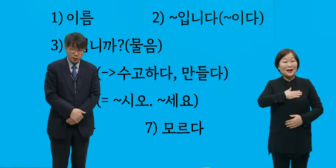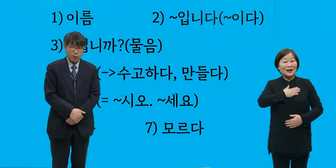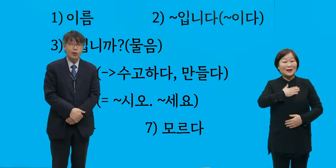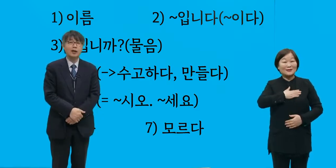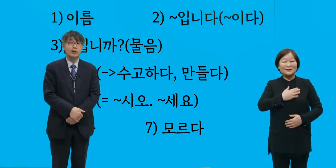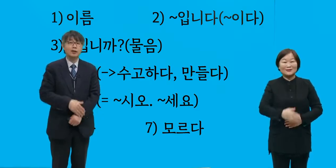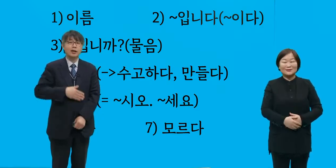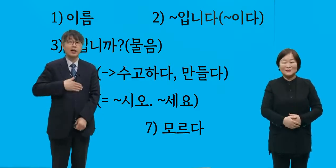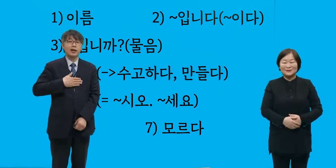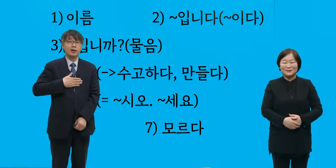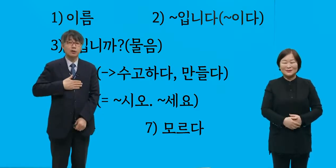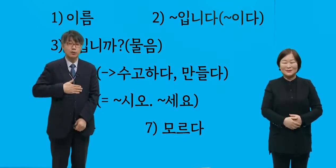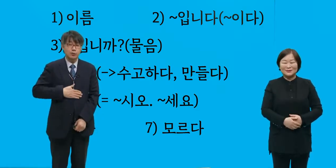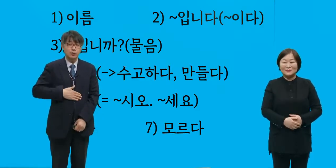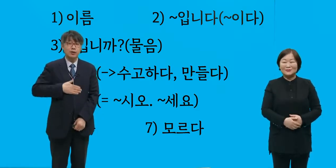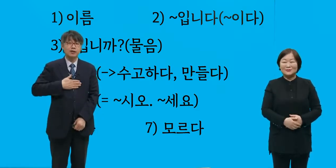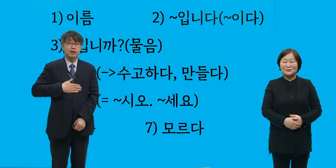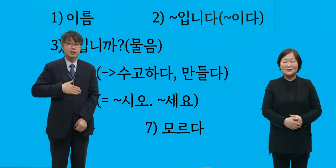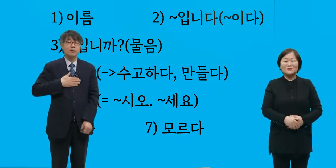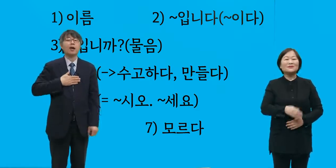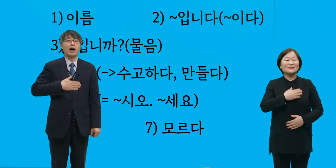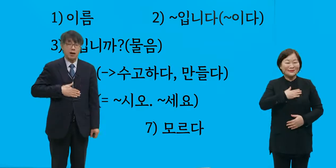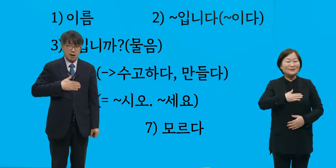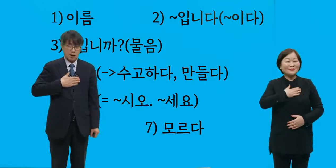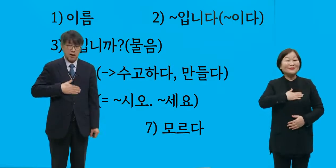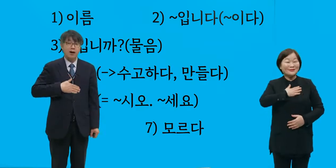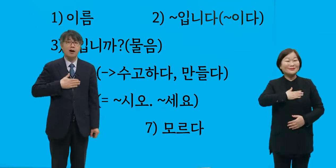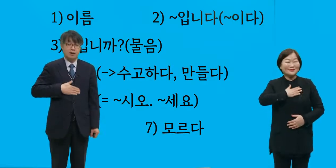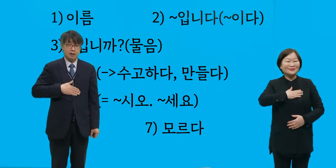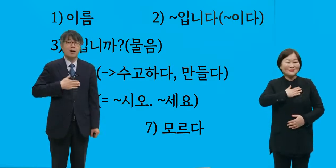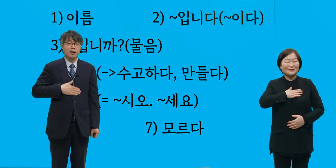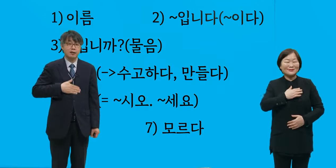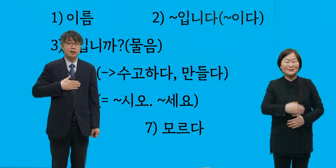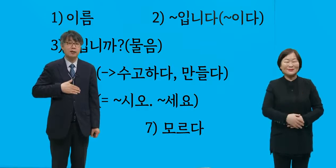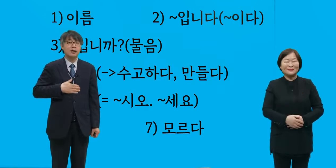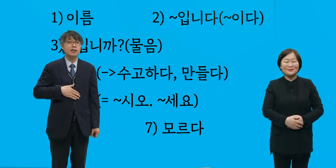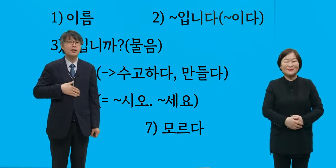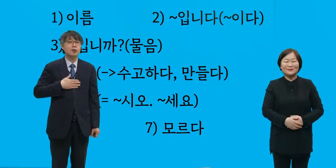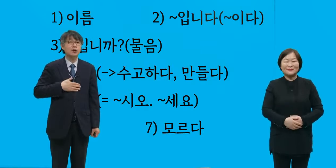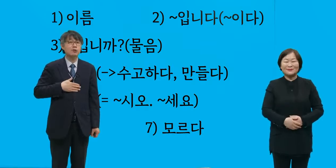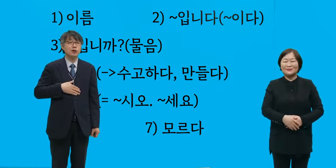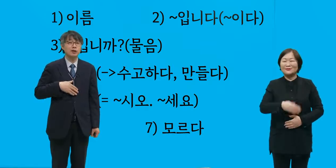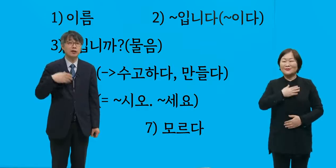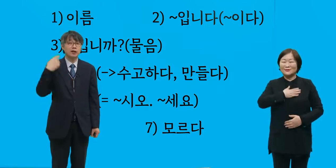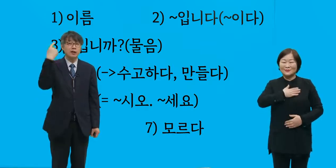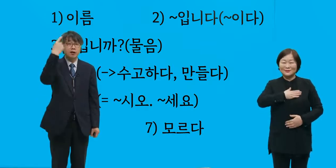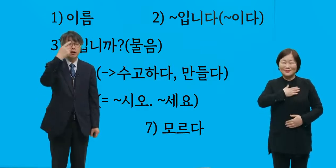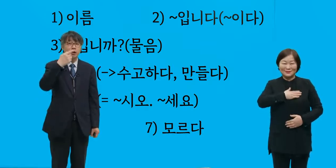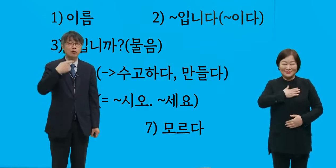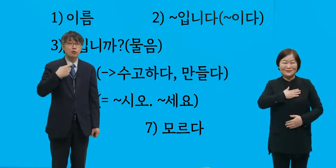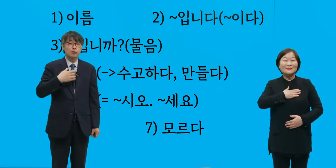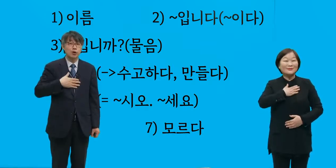알아요. 알아요. 이게 속으로 이렇게 느껴지는 겁니다. 알아. 알아. 알다. 같이 표현해주면 이렇게